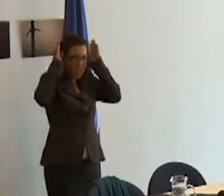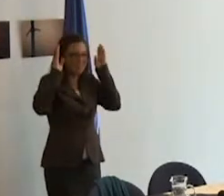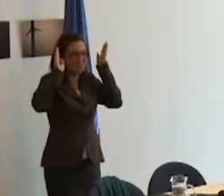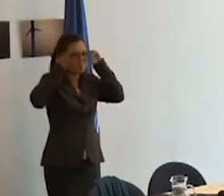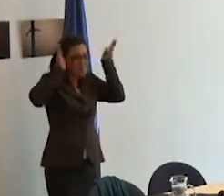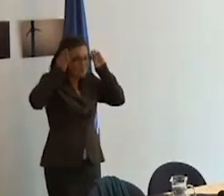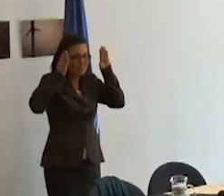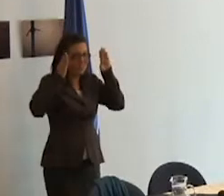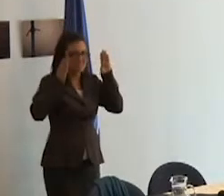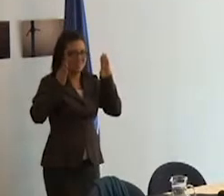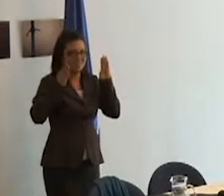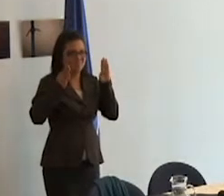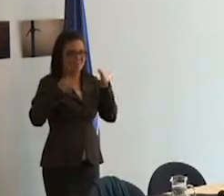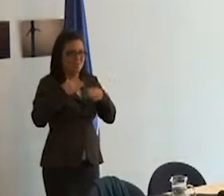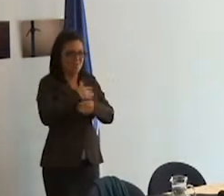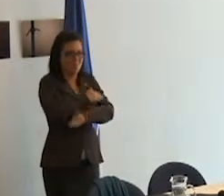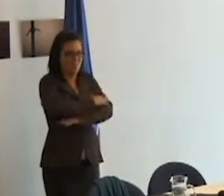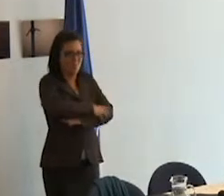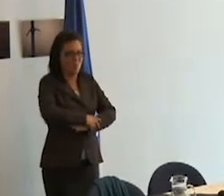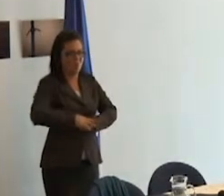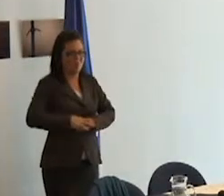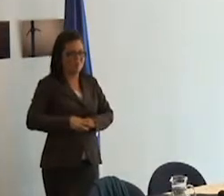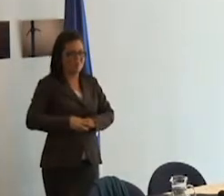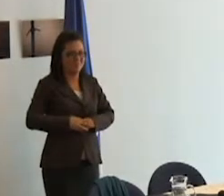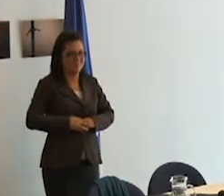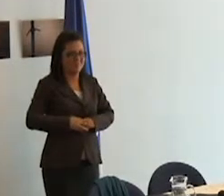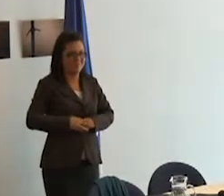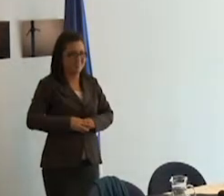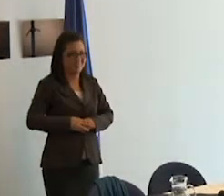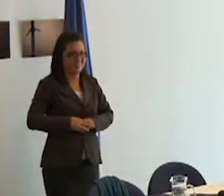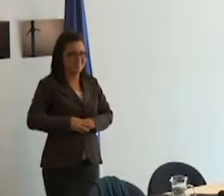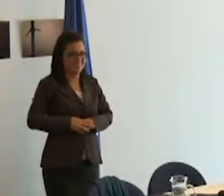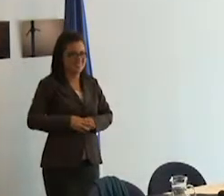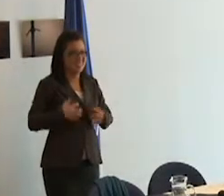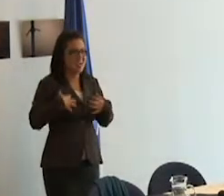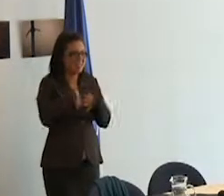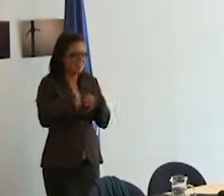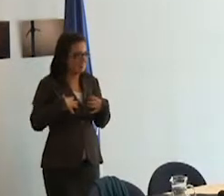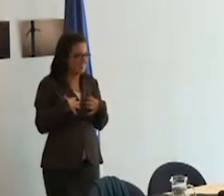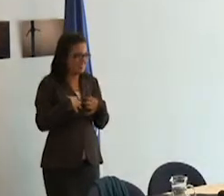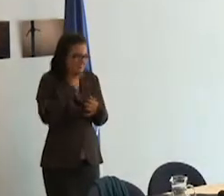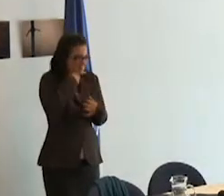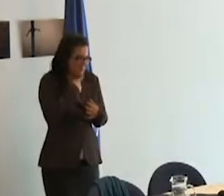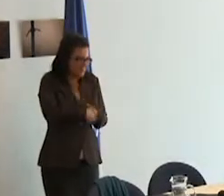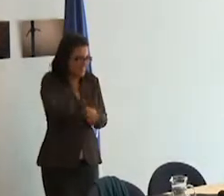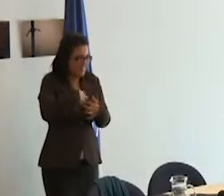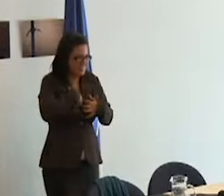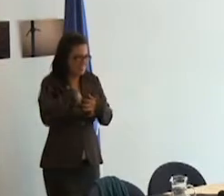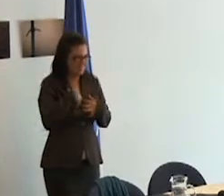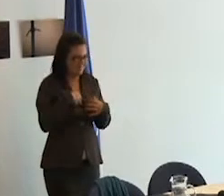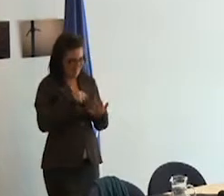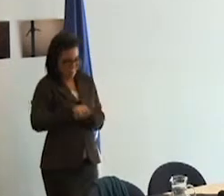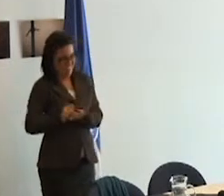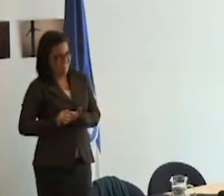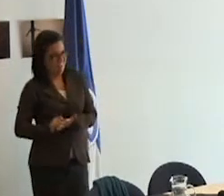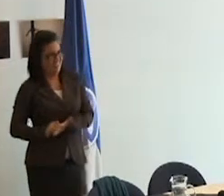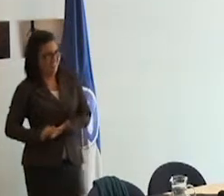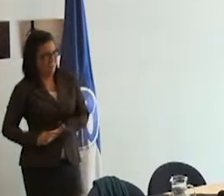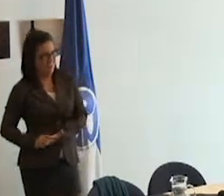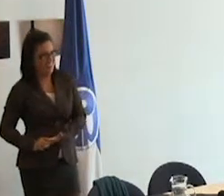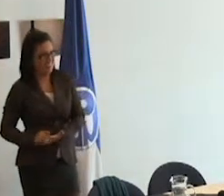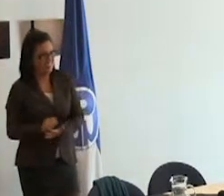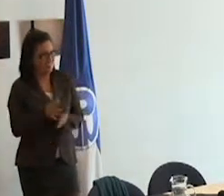de ciervo y relincho de caballo. Contó que al primer nativo que encontraron en la Patagonia le